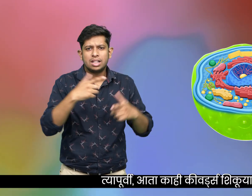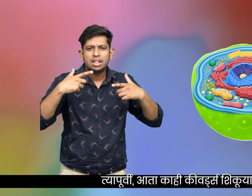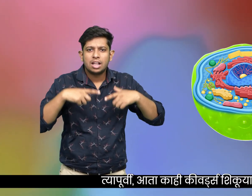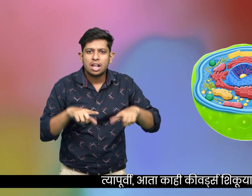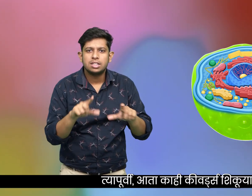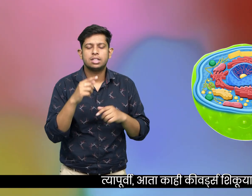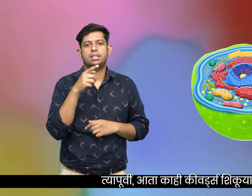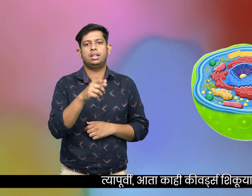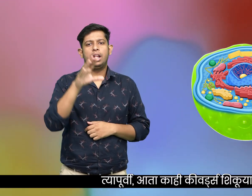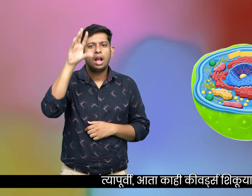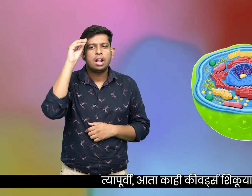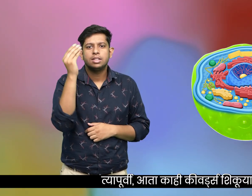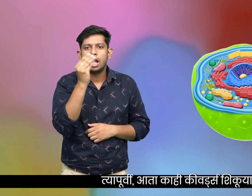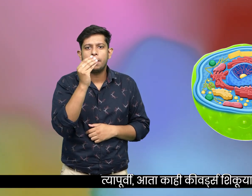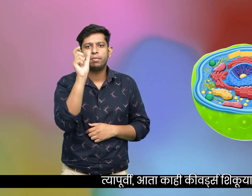त्यापूर्वी आता काही कीवर्ड्स शिकूया.